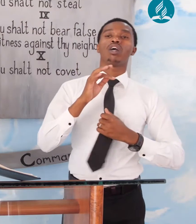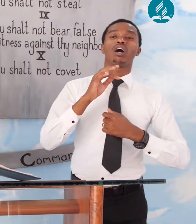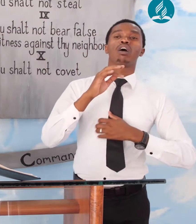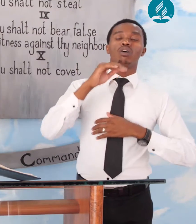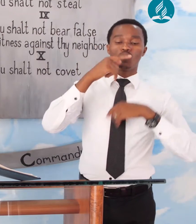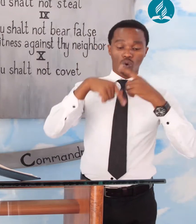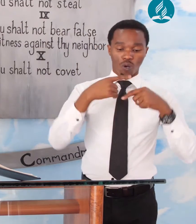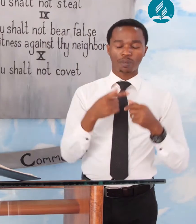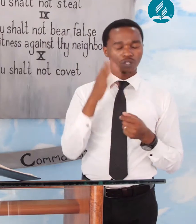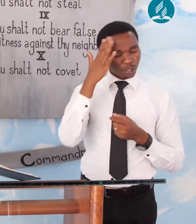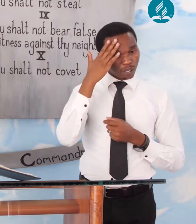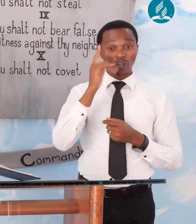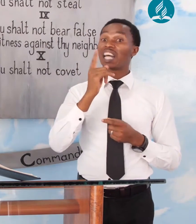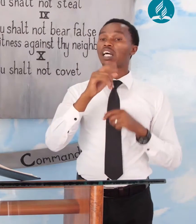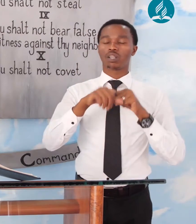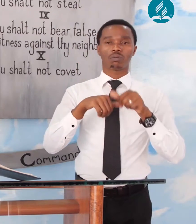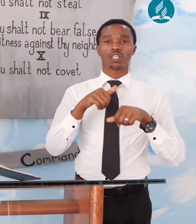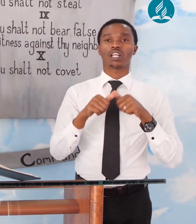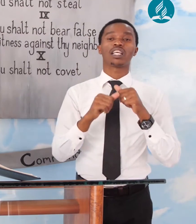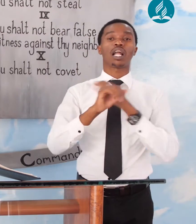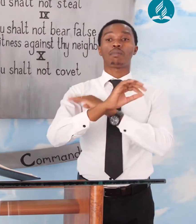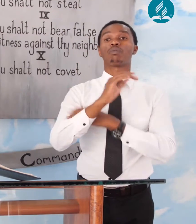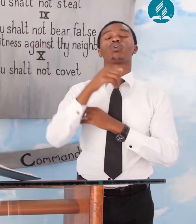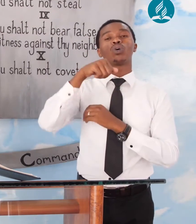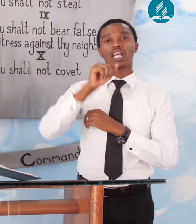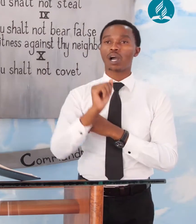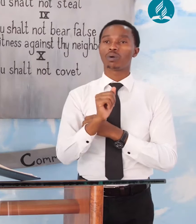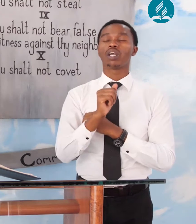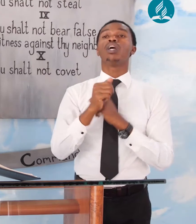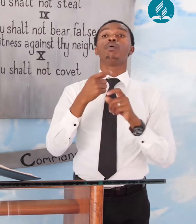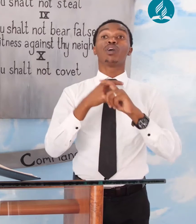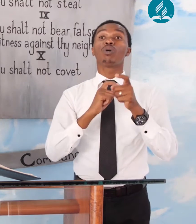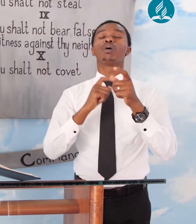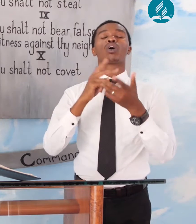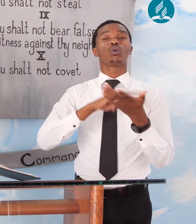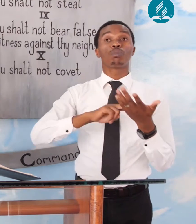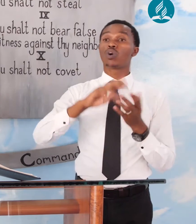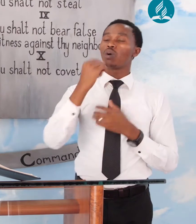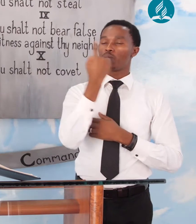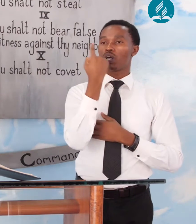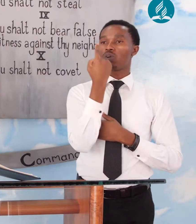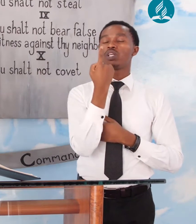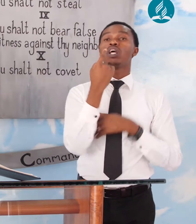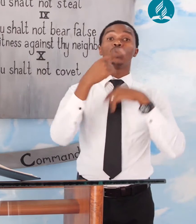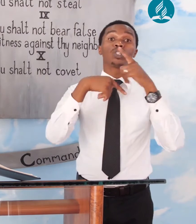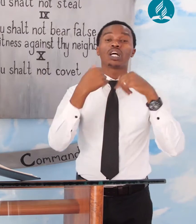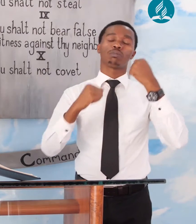atari kubwa maboko ahubwo ari kubwa umwuka w'Imana ubwo uzakomeza wishingikirize ku Mana kandi Imana